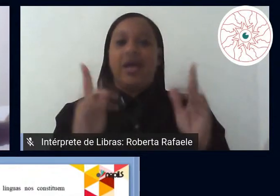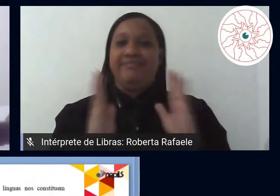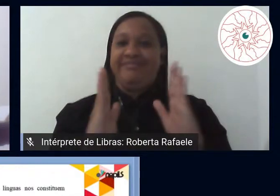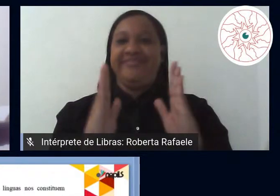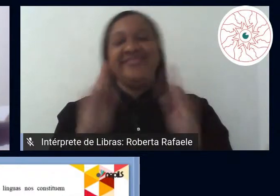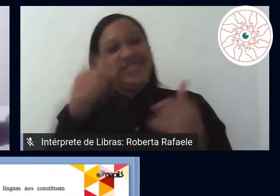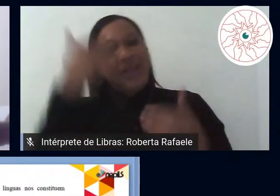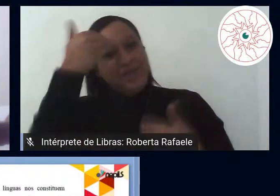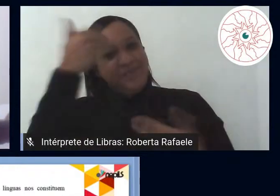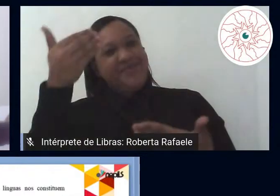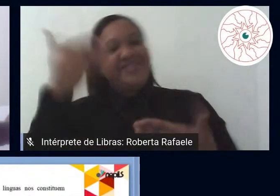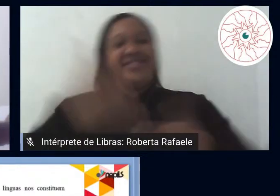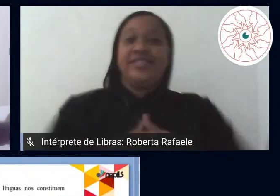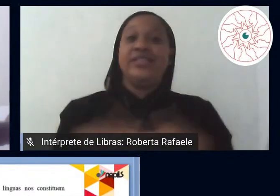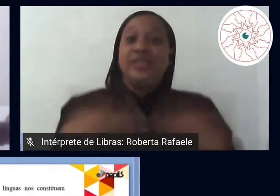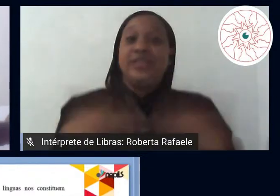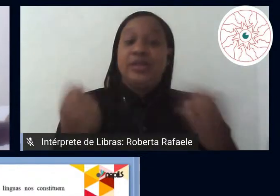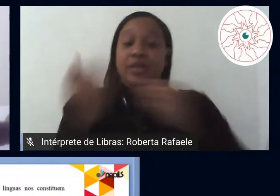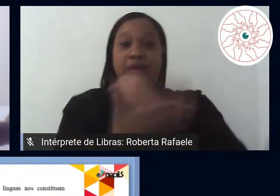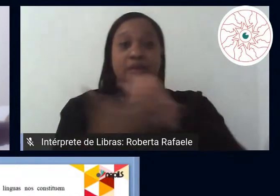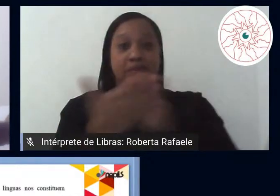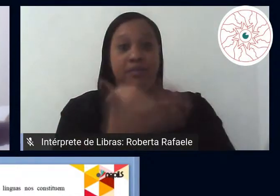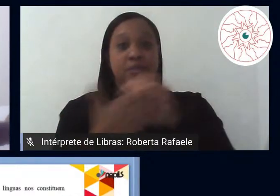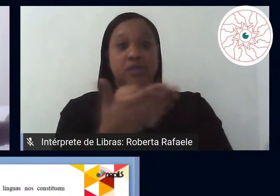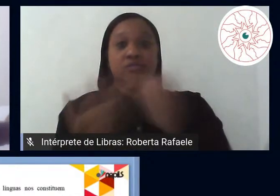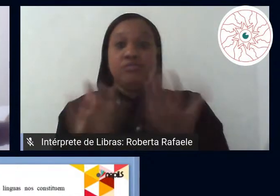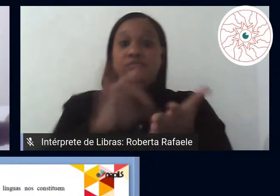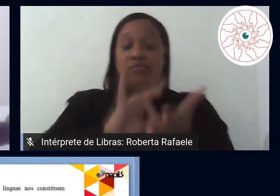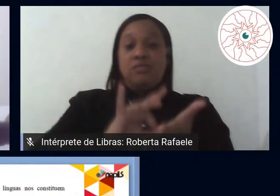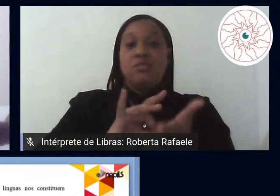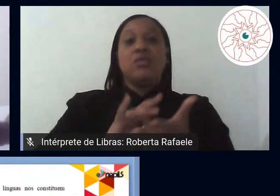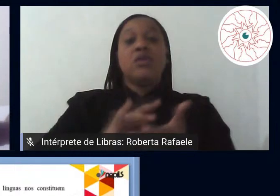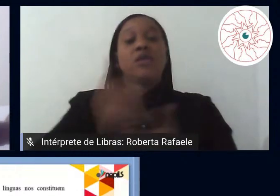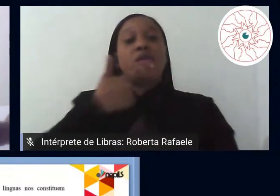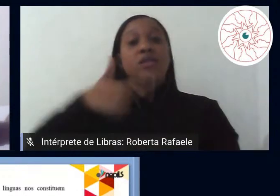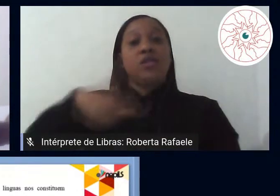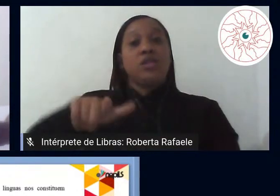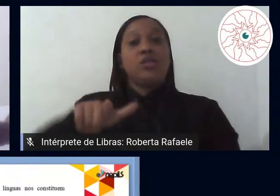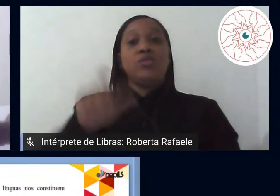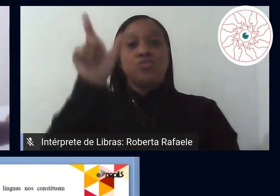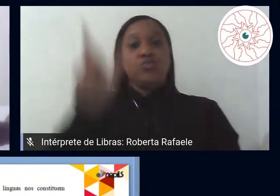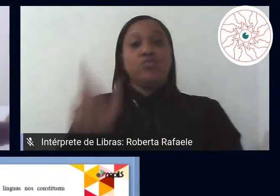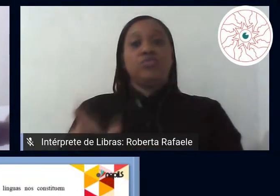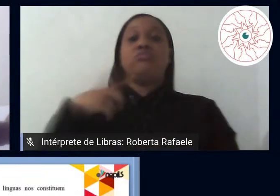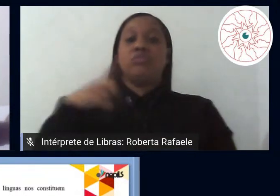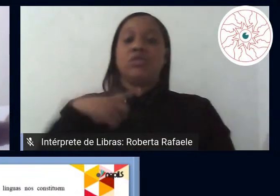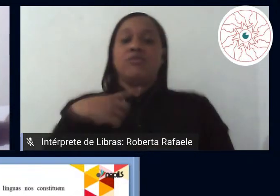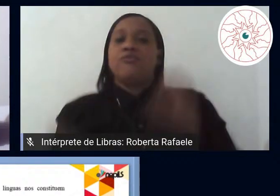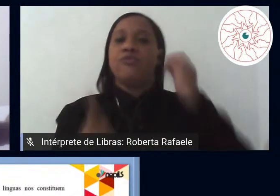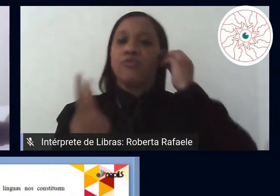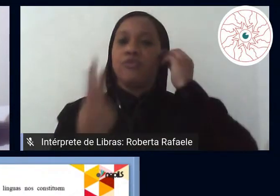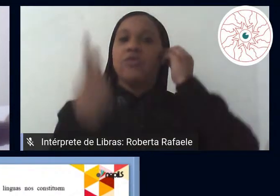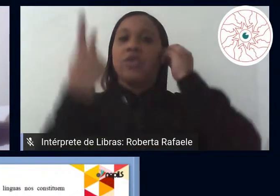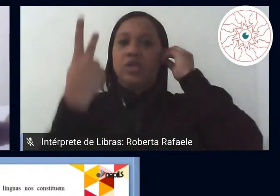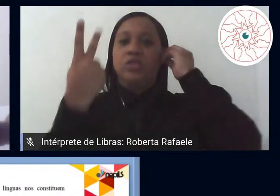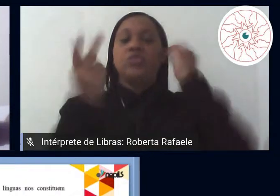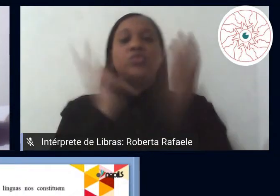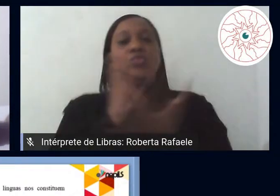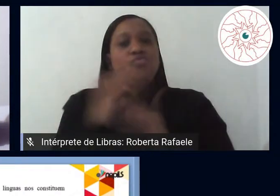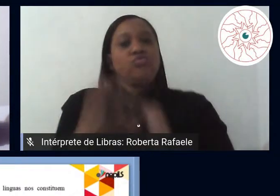Muito obrigado. A base, né, afirma que as línguas nos constituem como sujeitos e que expressam valores que são